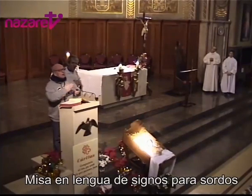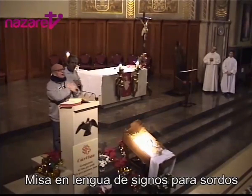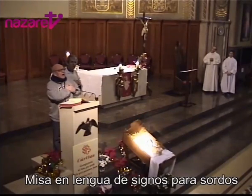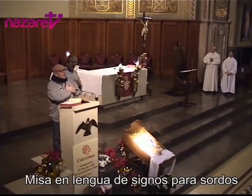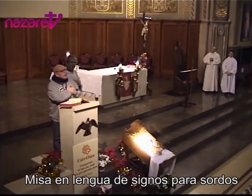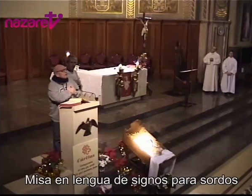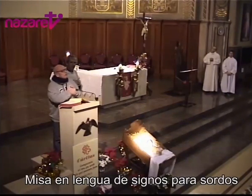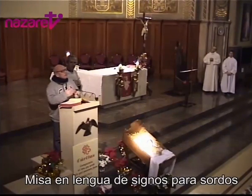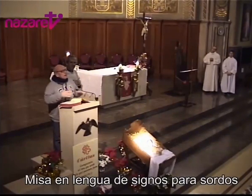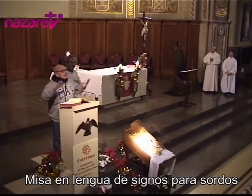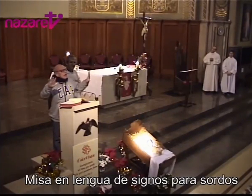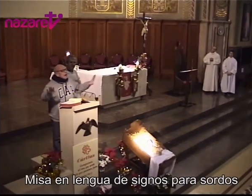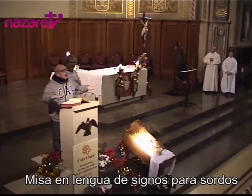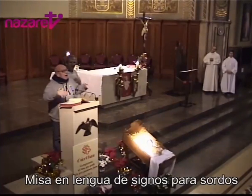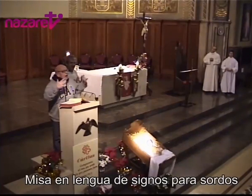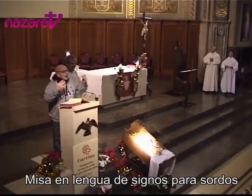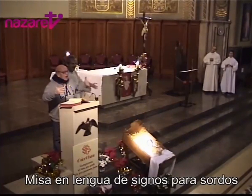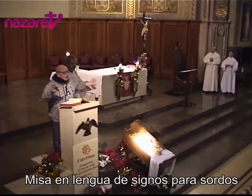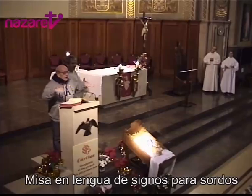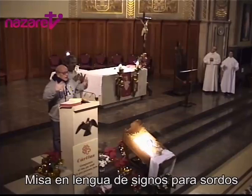Hijo, el amado.